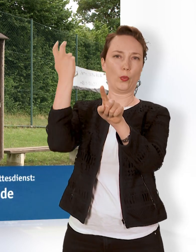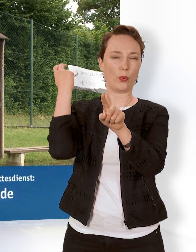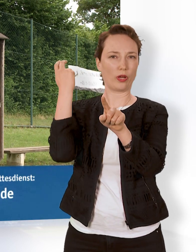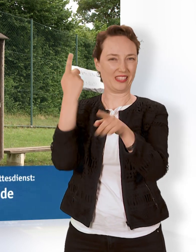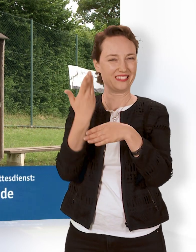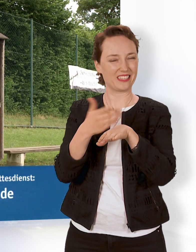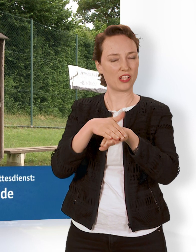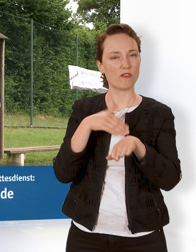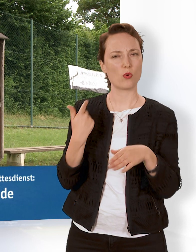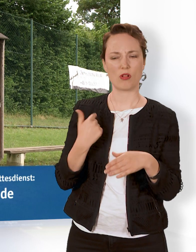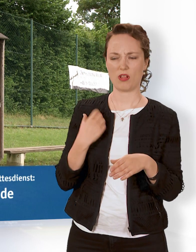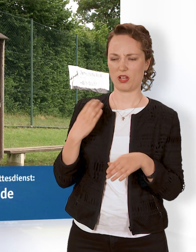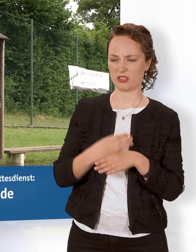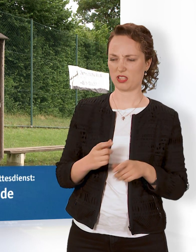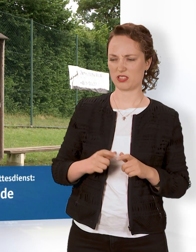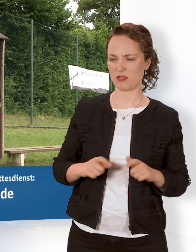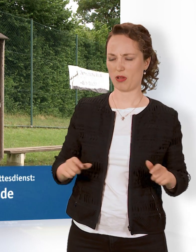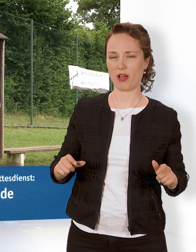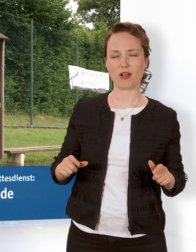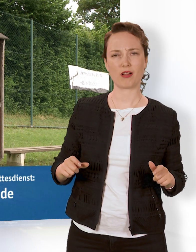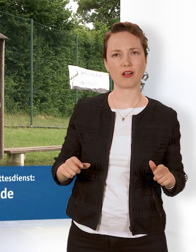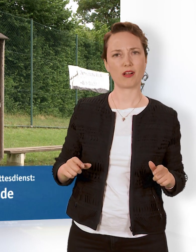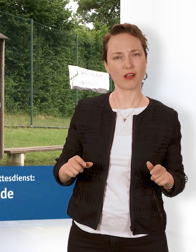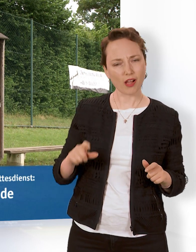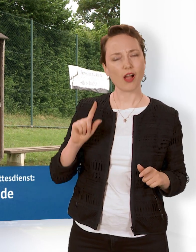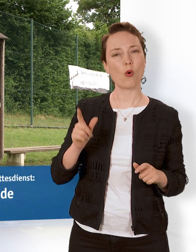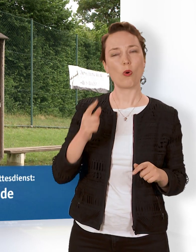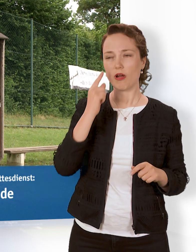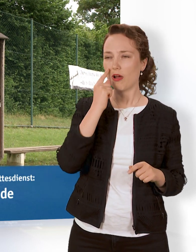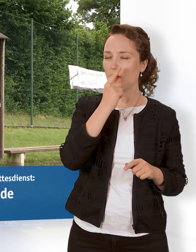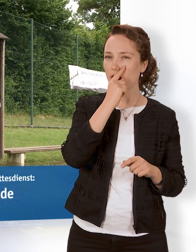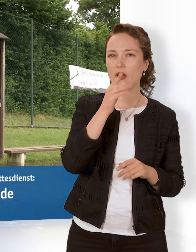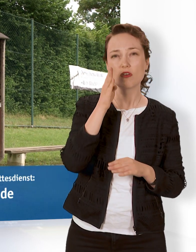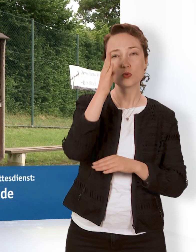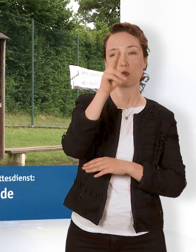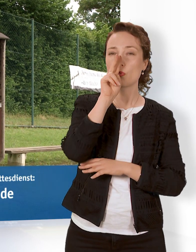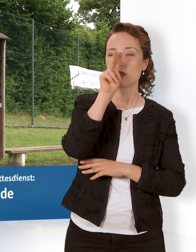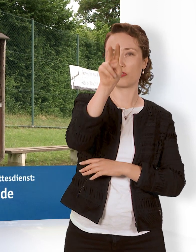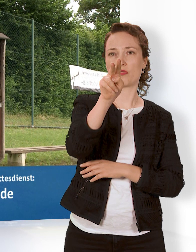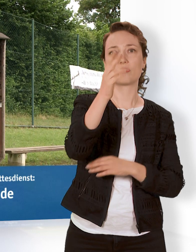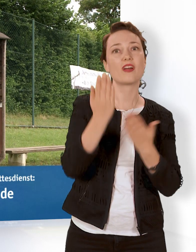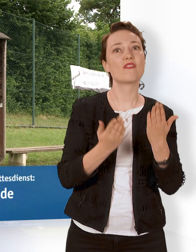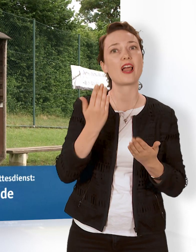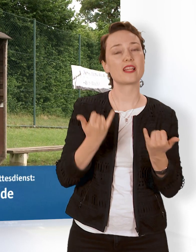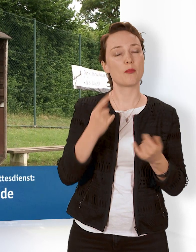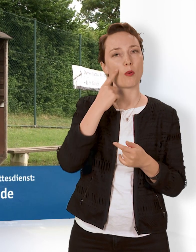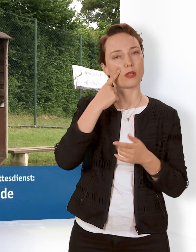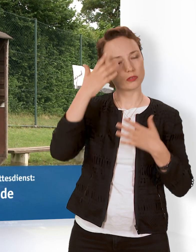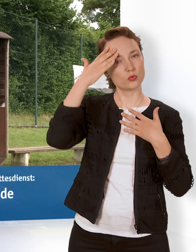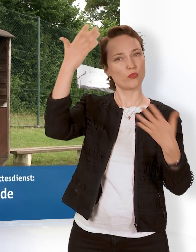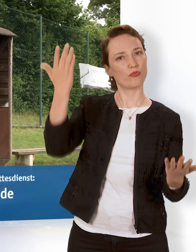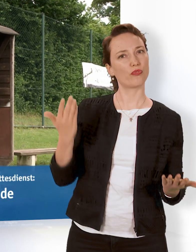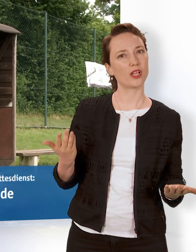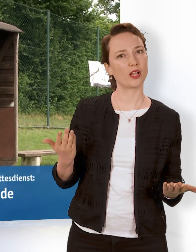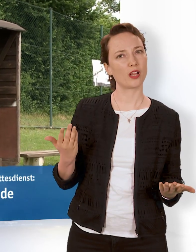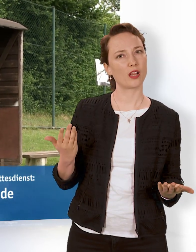zu sitzen, auch mit den Augen sehen, die nach vorne gerichtet sind. Vielleicht ist Ihnen ja gerade alles zu viel.